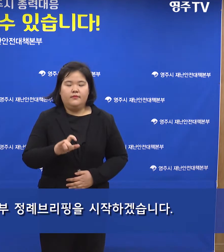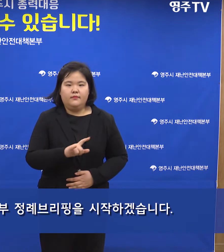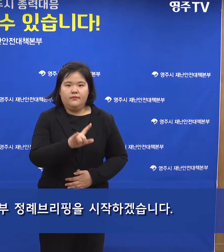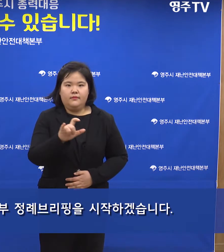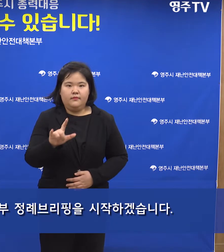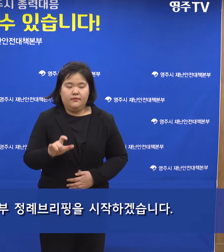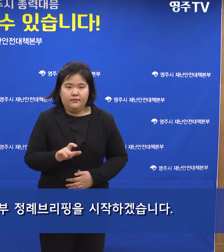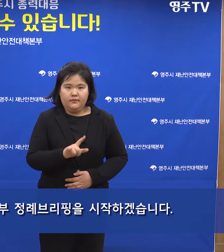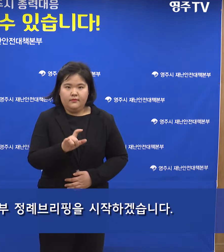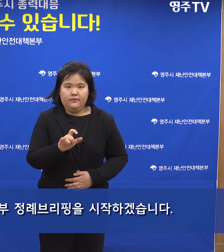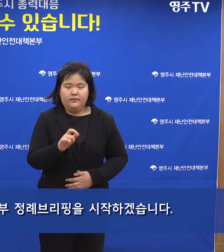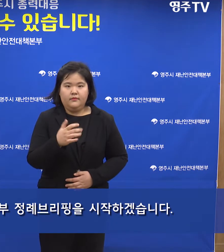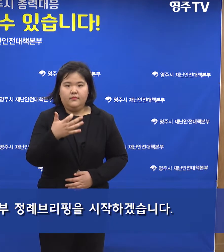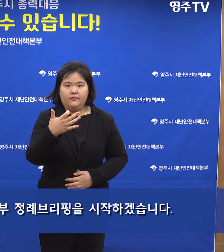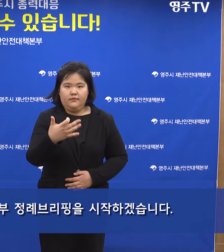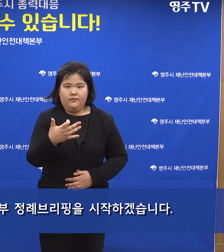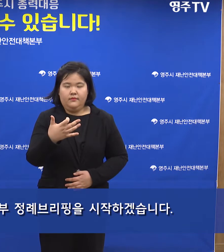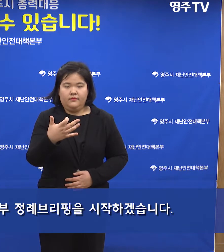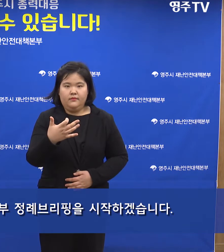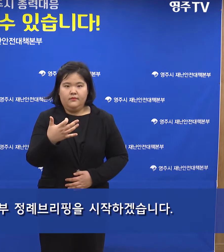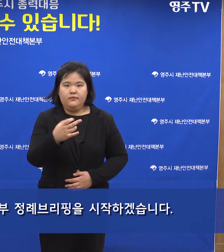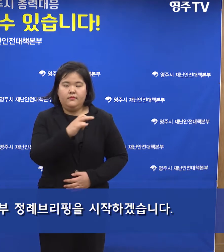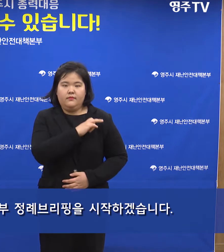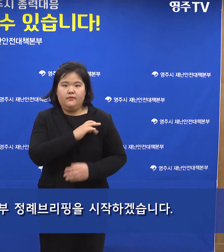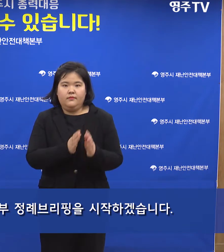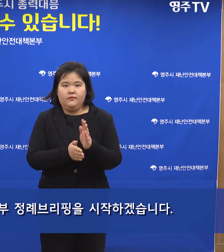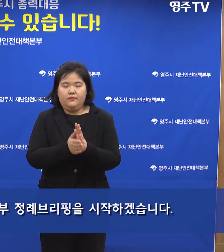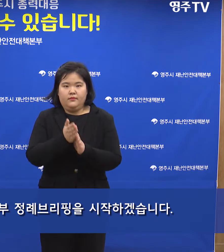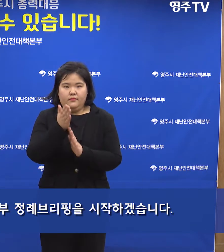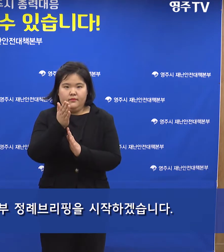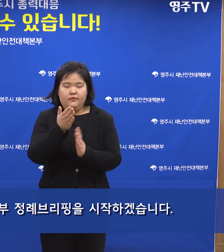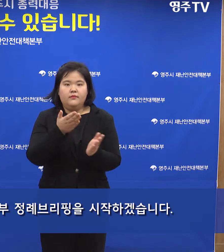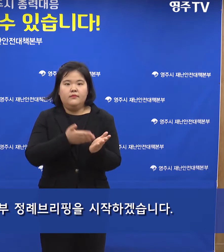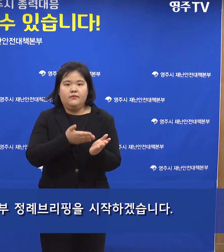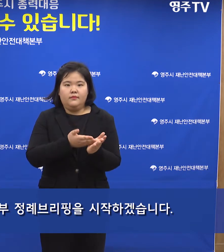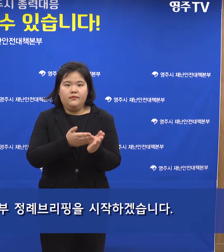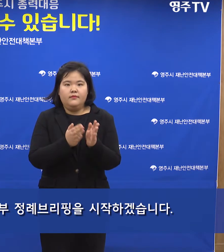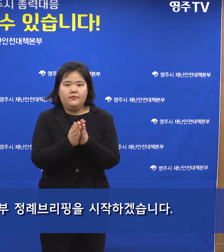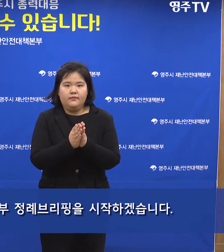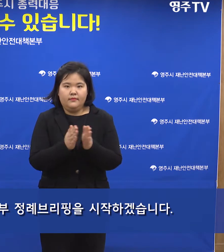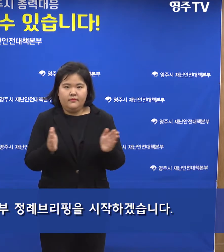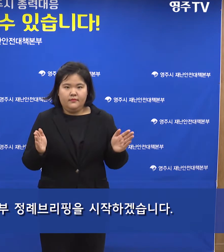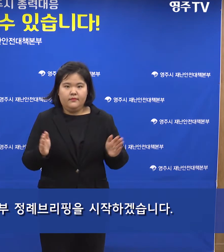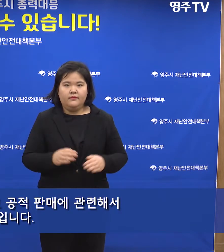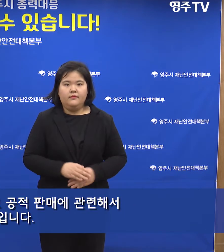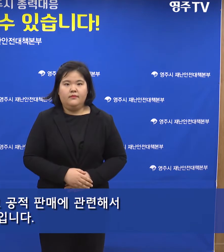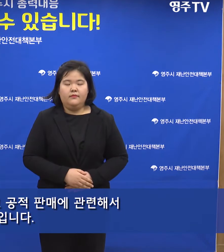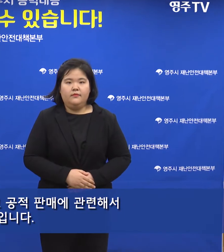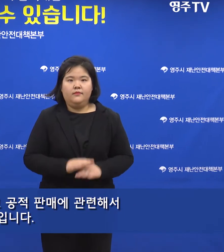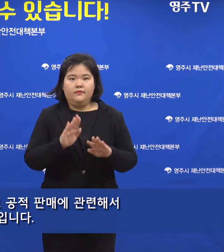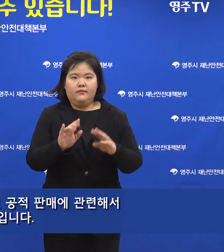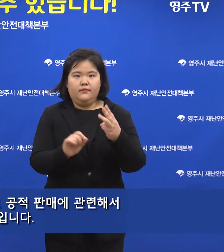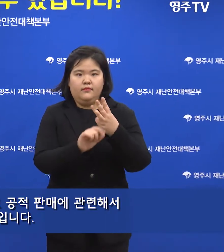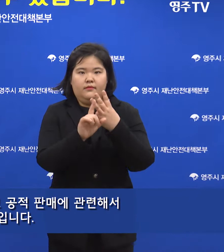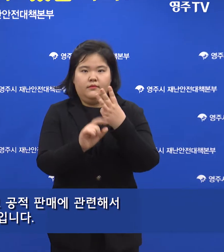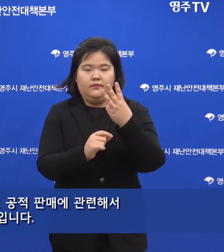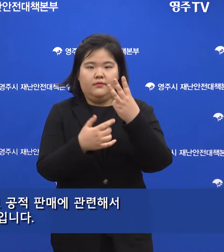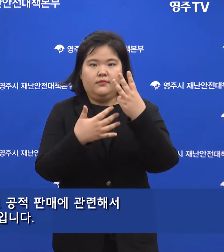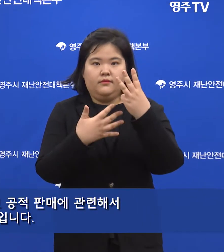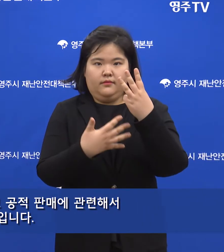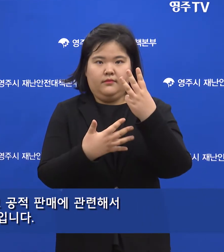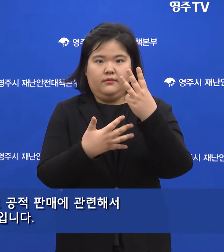코로나 바이러스 19 우리 영주시 재대책본부 정례 브리핑을 시작하겠습니다. 오늘 3월